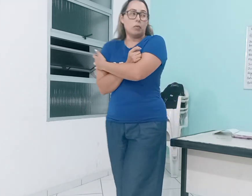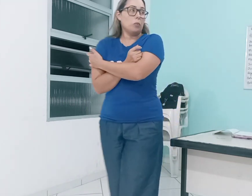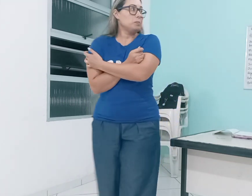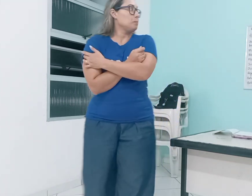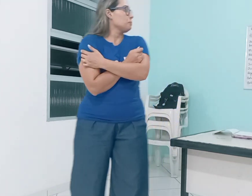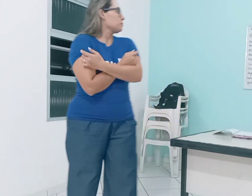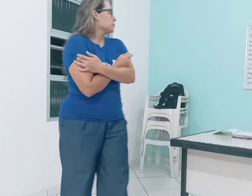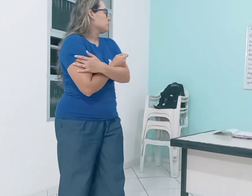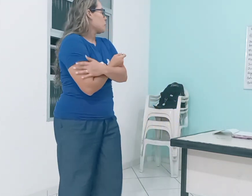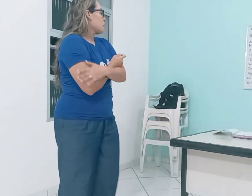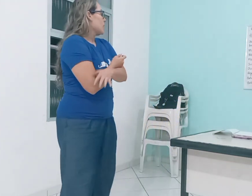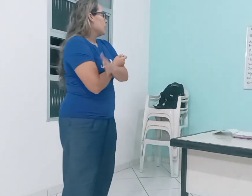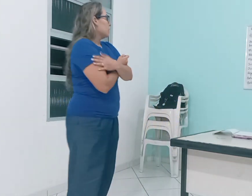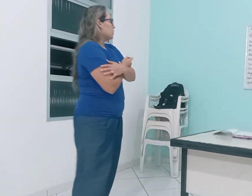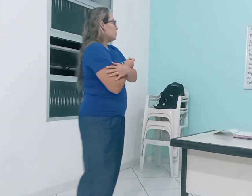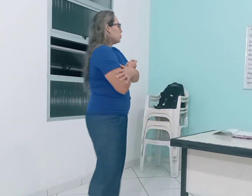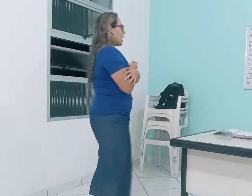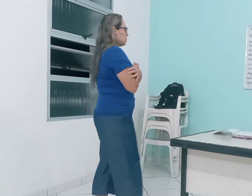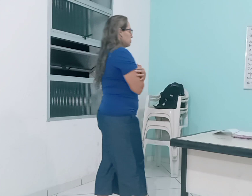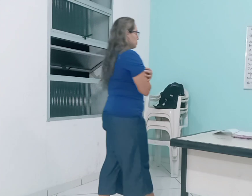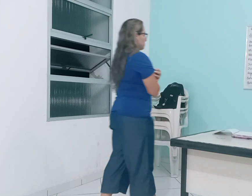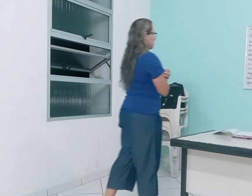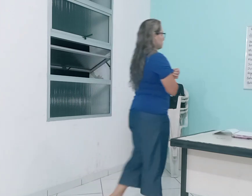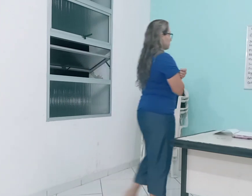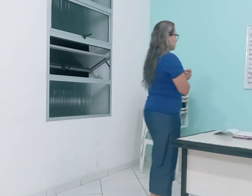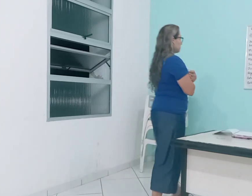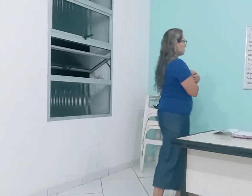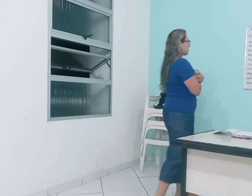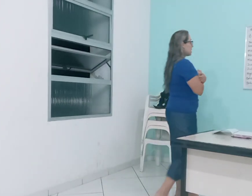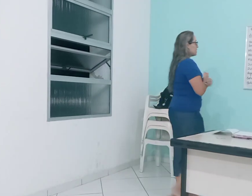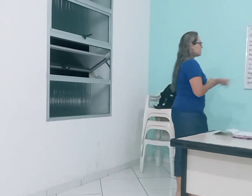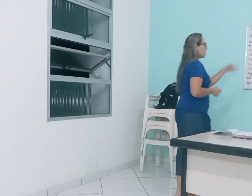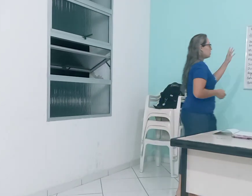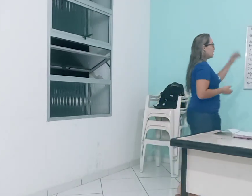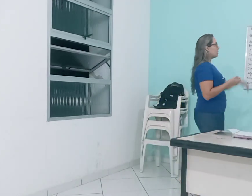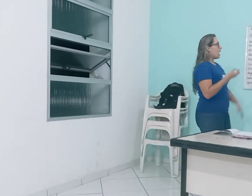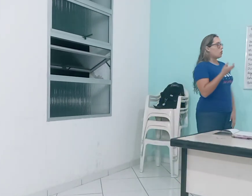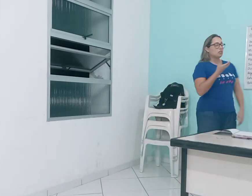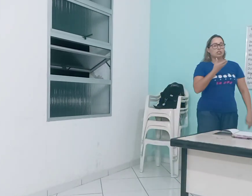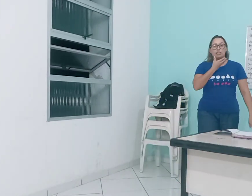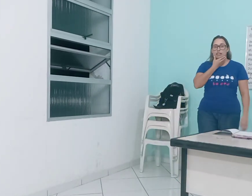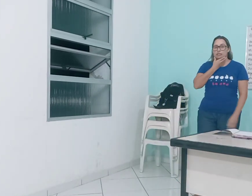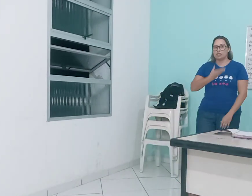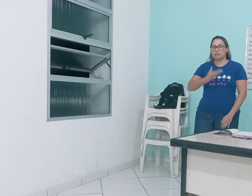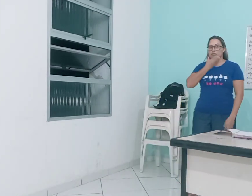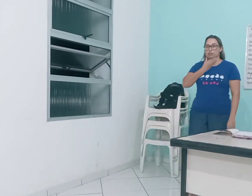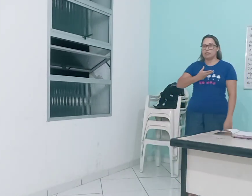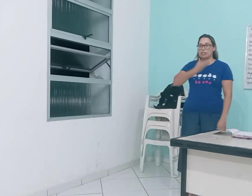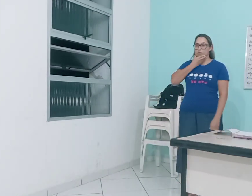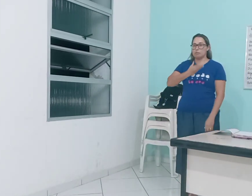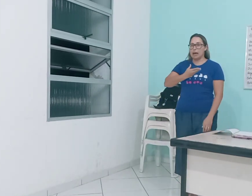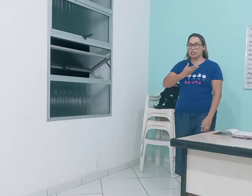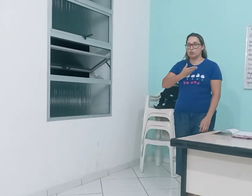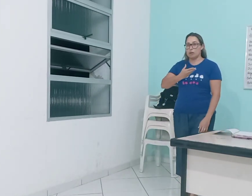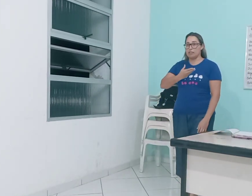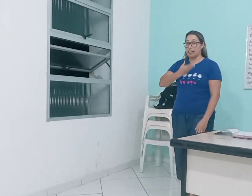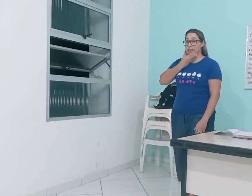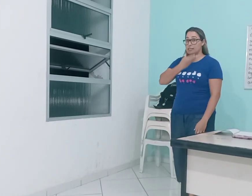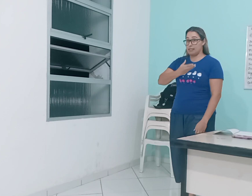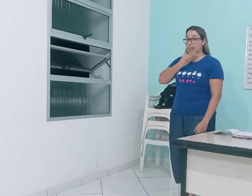bom? Vamos lá. Sinal de Natal, a gente já faz mais de uma vez